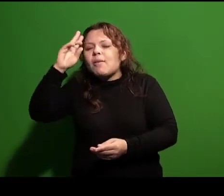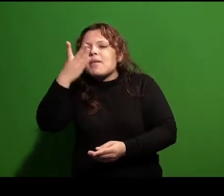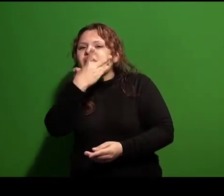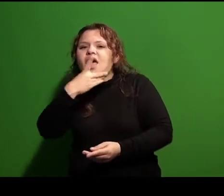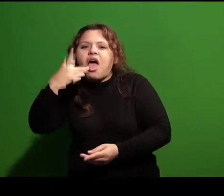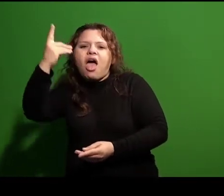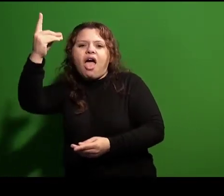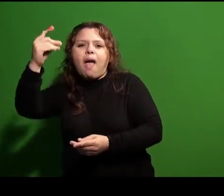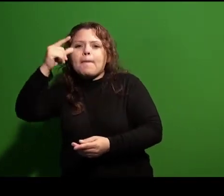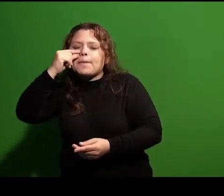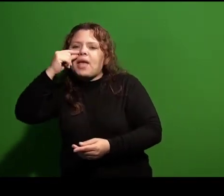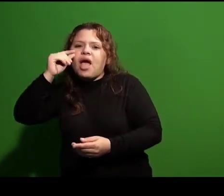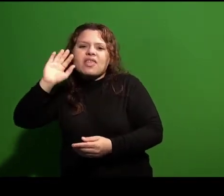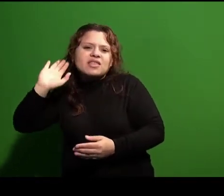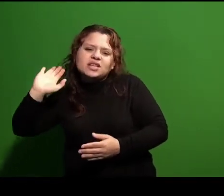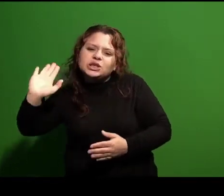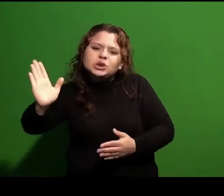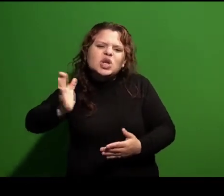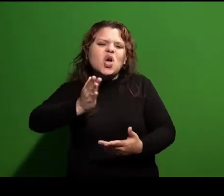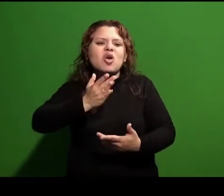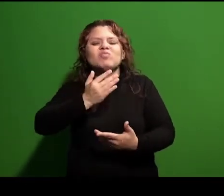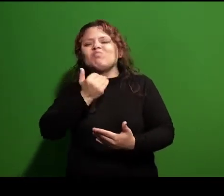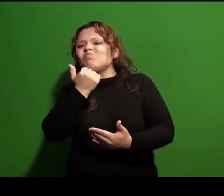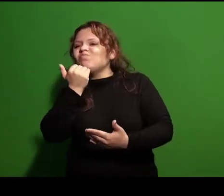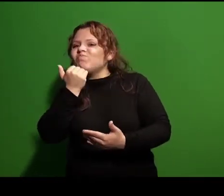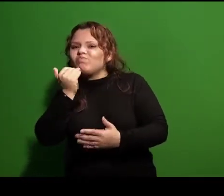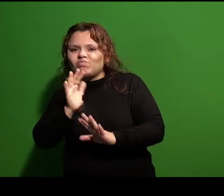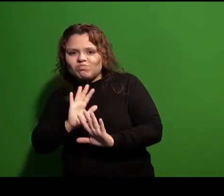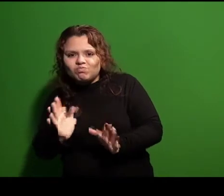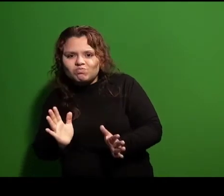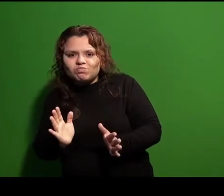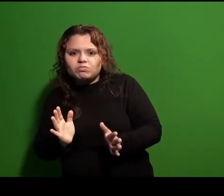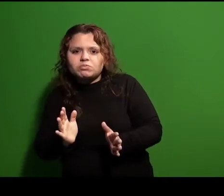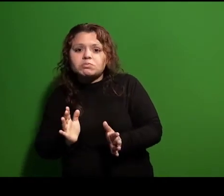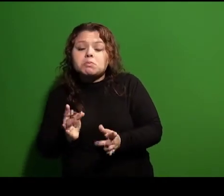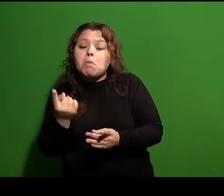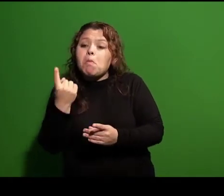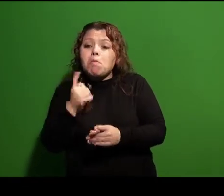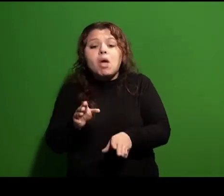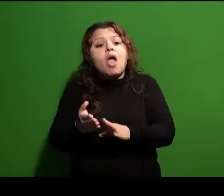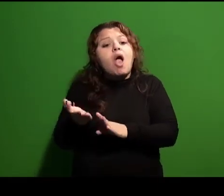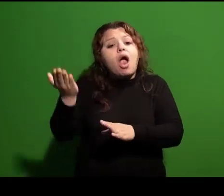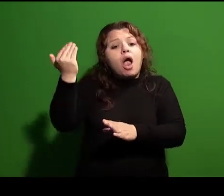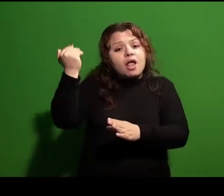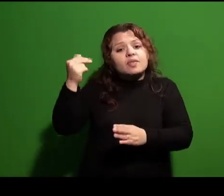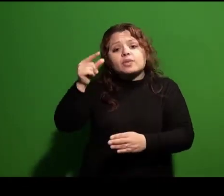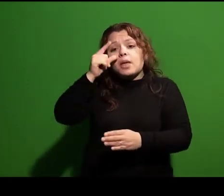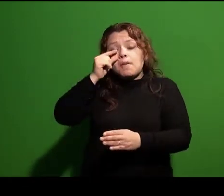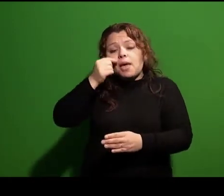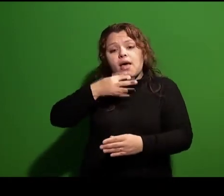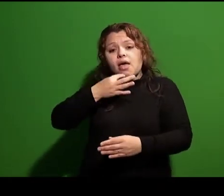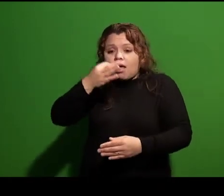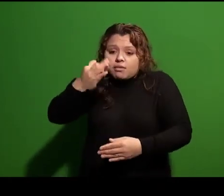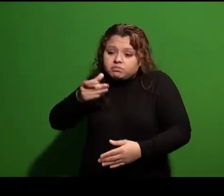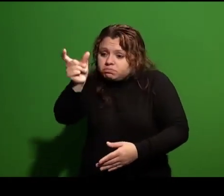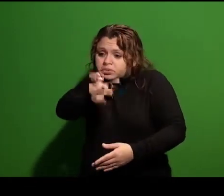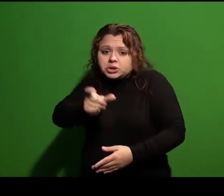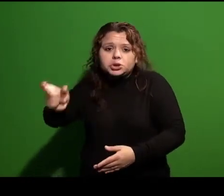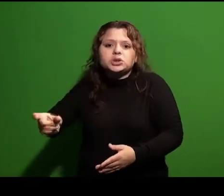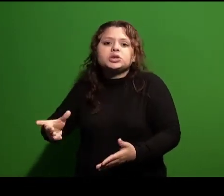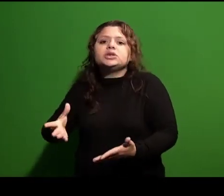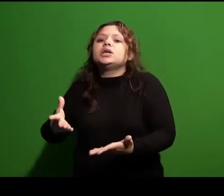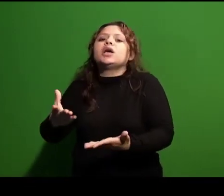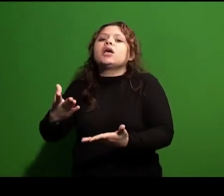Espíritus y viviremos? Y aquellos, ciertamente por pocos días, nos disciplinaban, como a ellos les